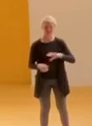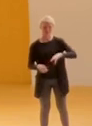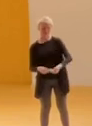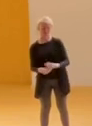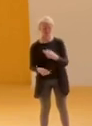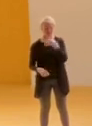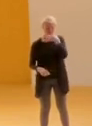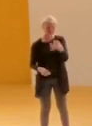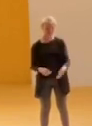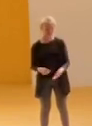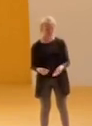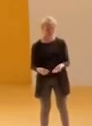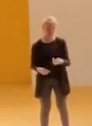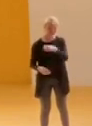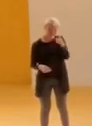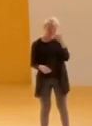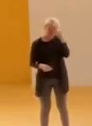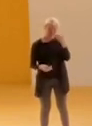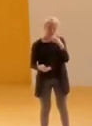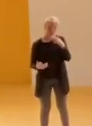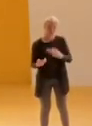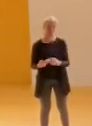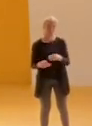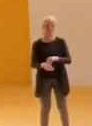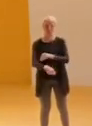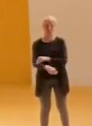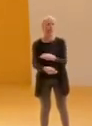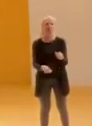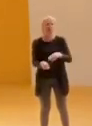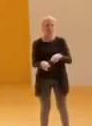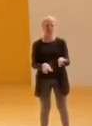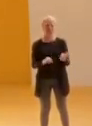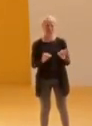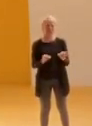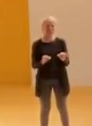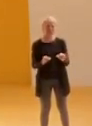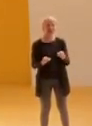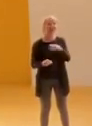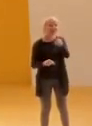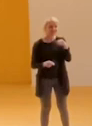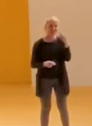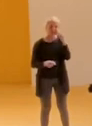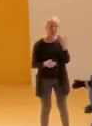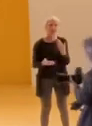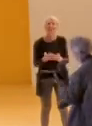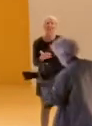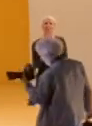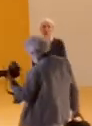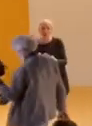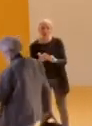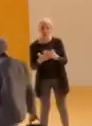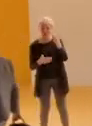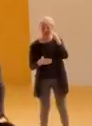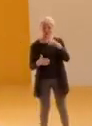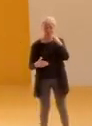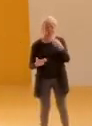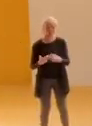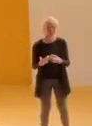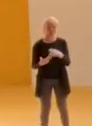ja teraz zadałem i znacie państwo Odpowiedź jaka metoda jest najlepsza Ale znacie państwo to odpowiedź Nie dlatego że coś jest immanentnie